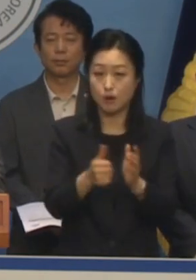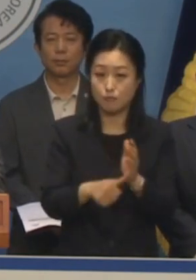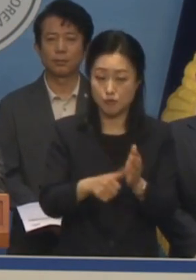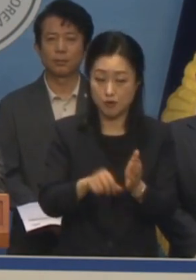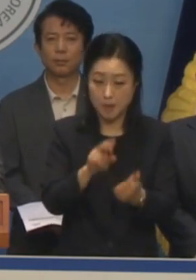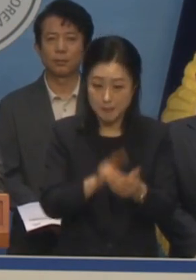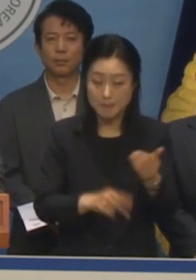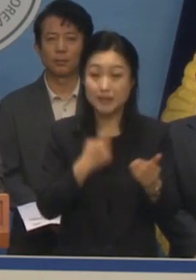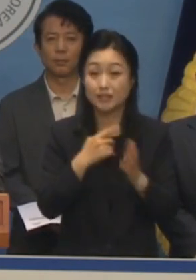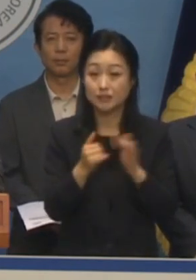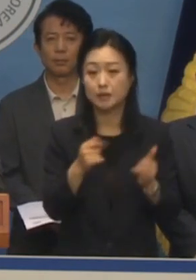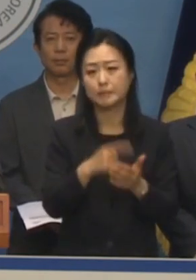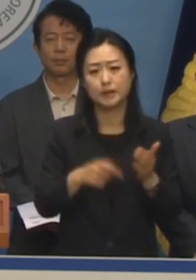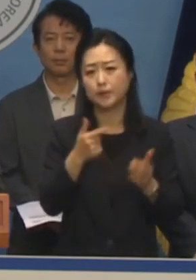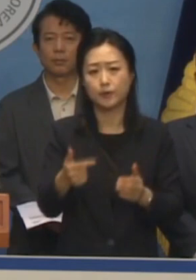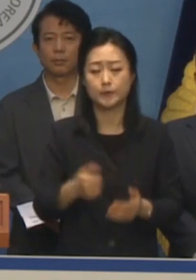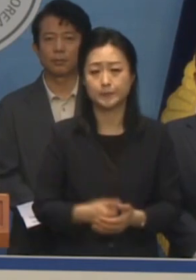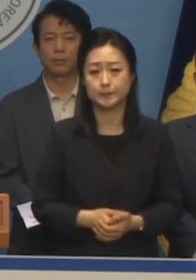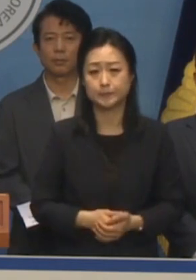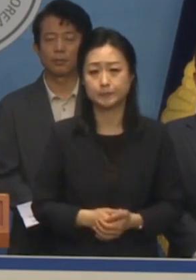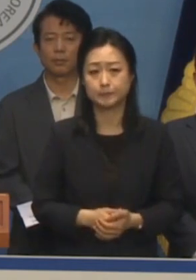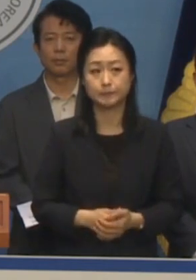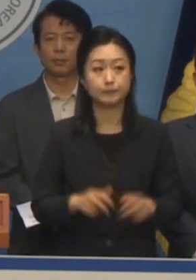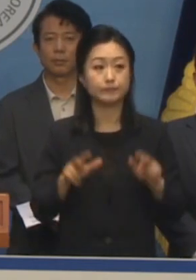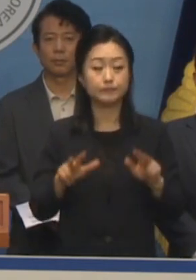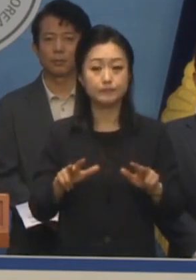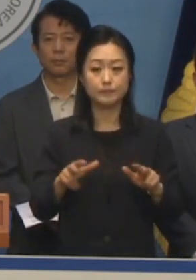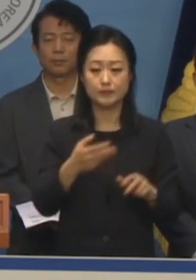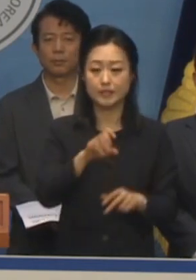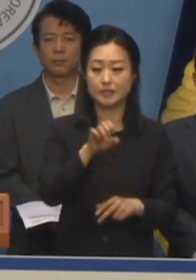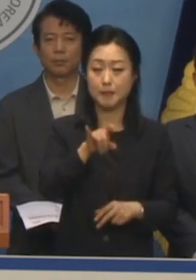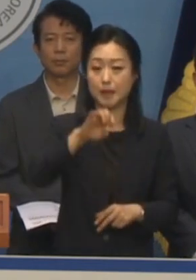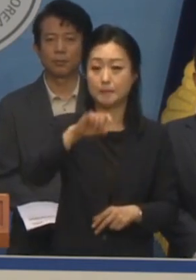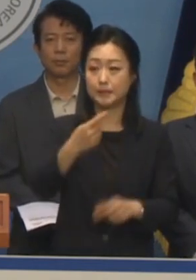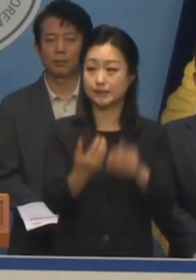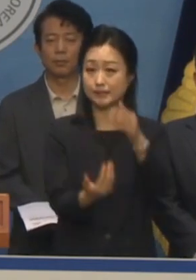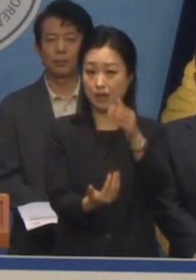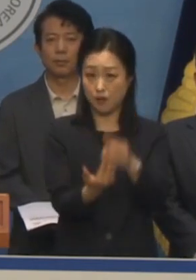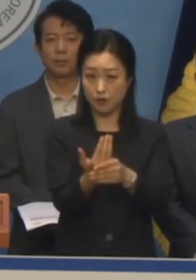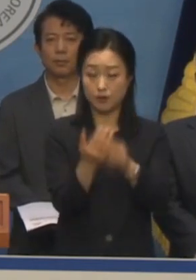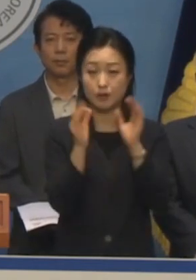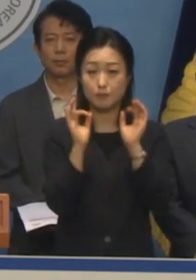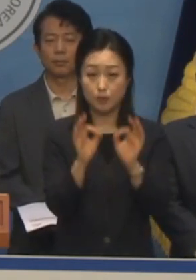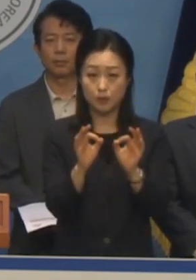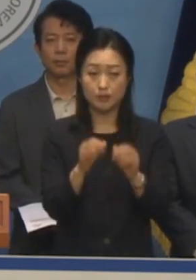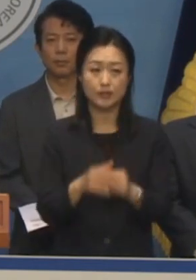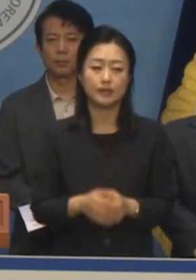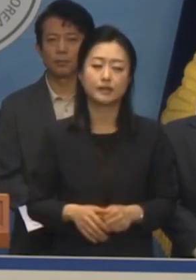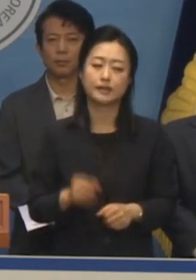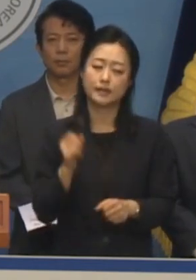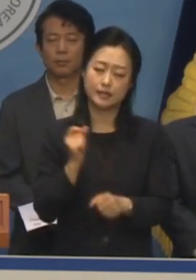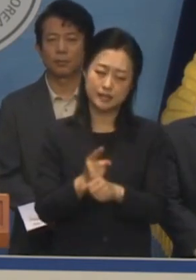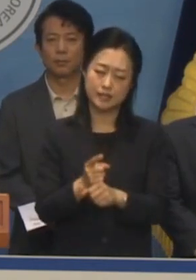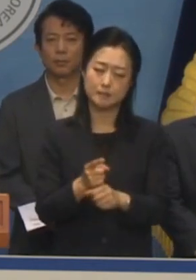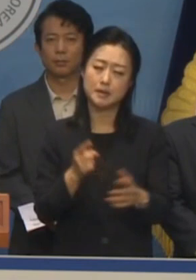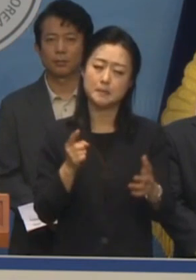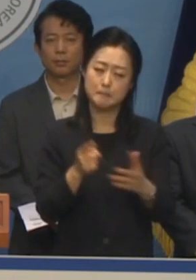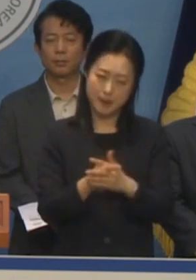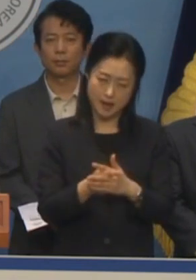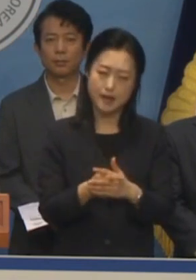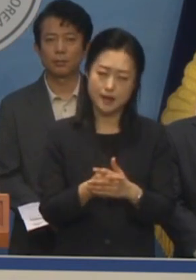피해는 엄청나다고 합니다. 지금의 TMF 사태는 사실상 예견된 참사를 할 수